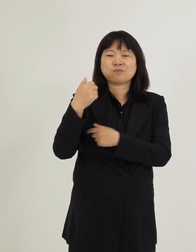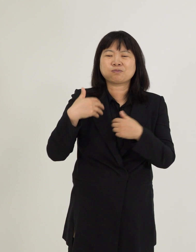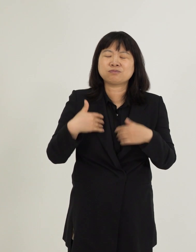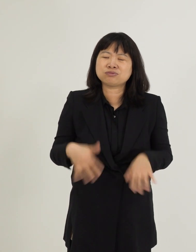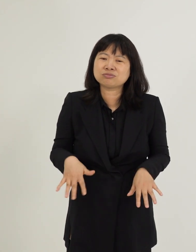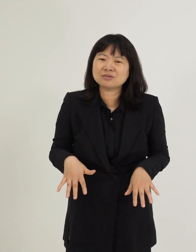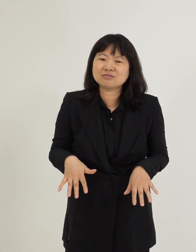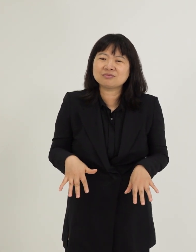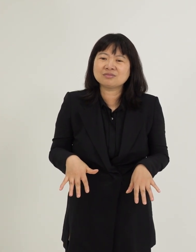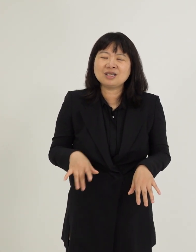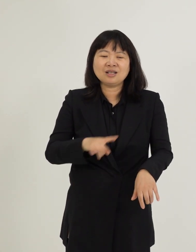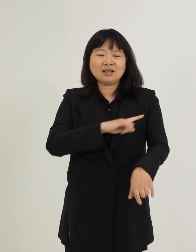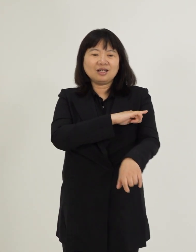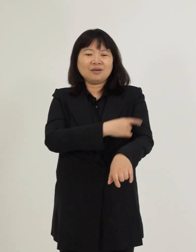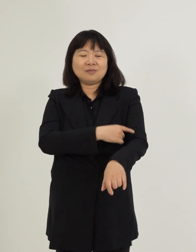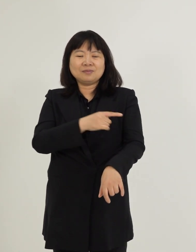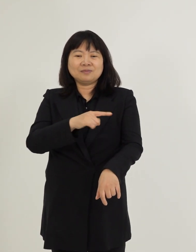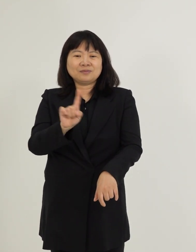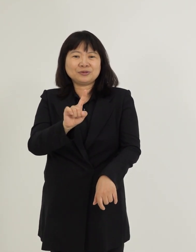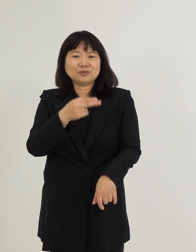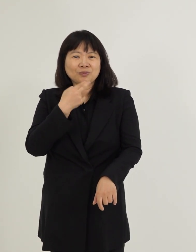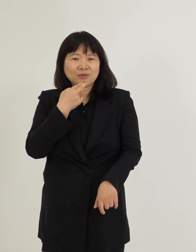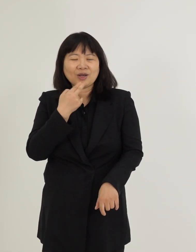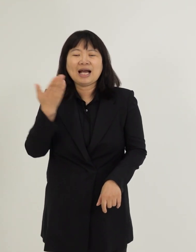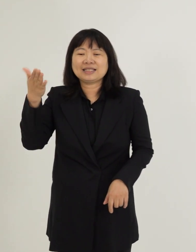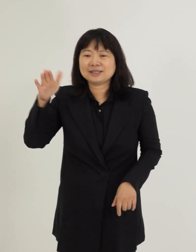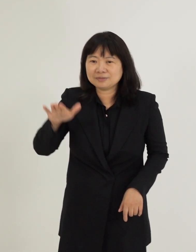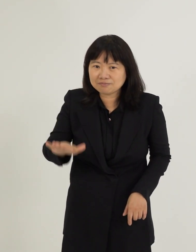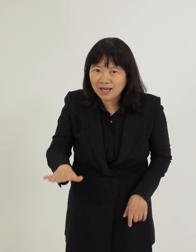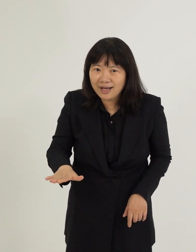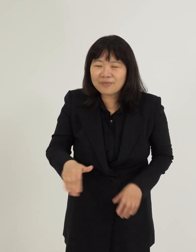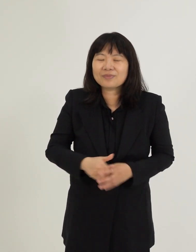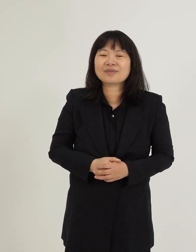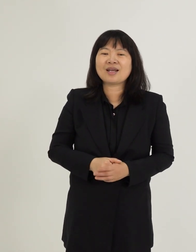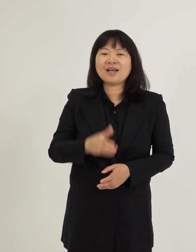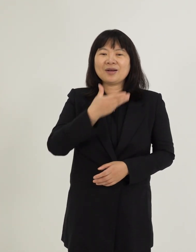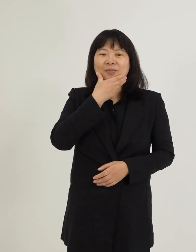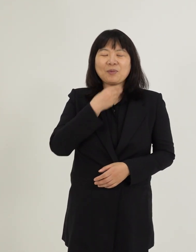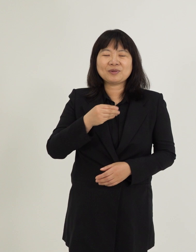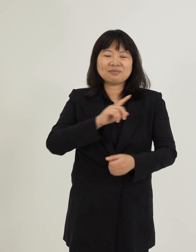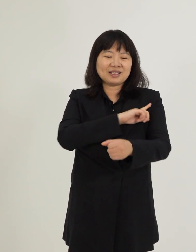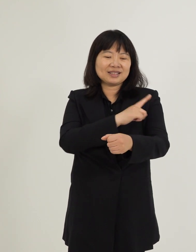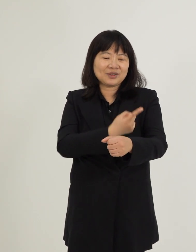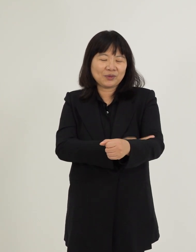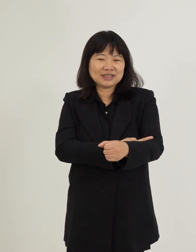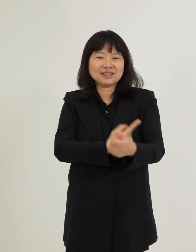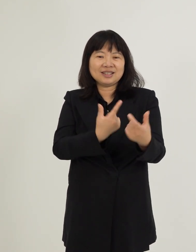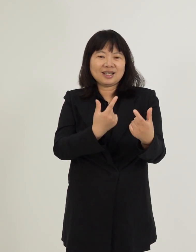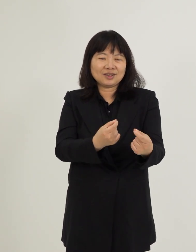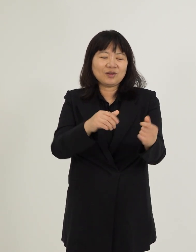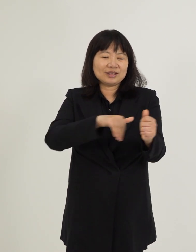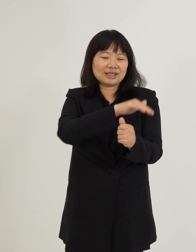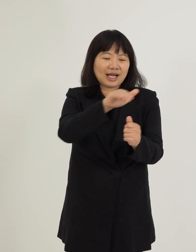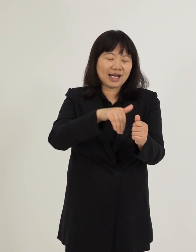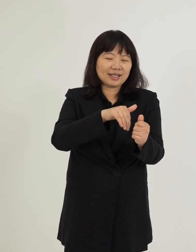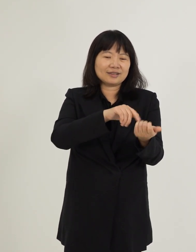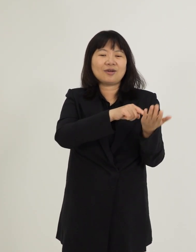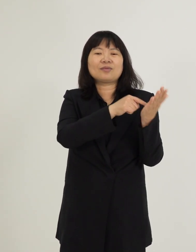근데 복음의 능력이 놀랍게도 그런 데서 역설의 은혜가 나타난다는